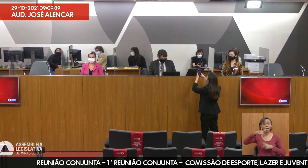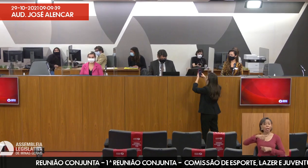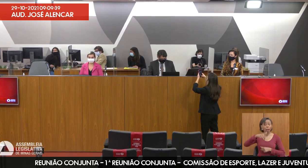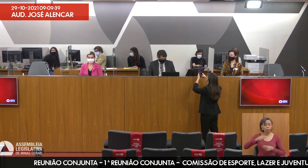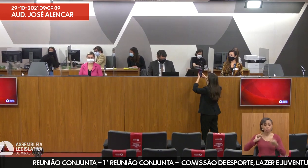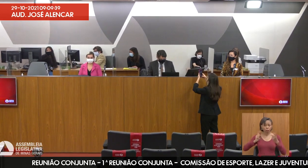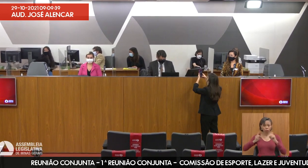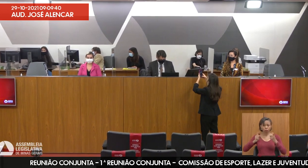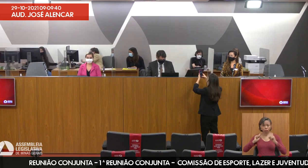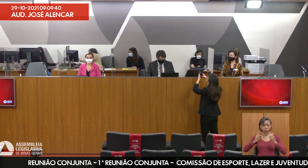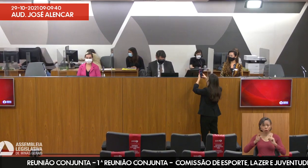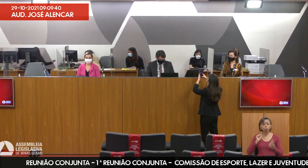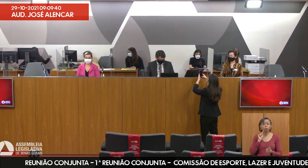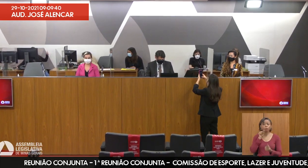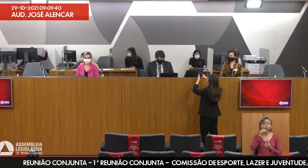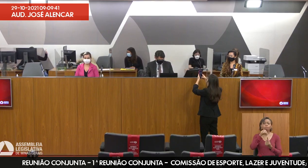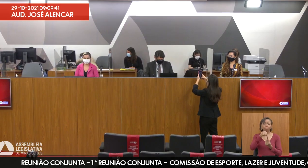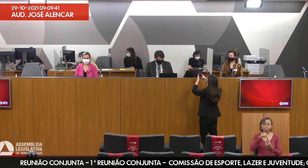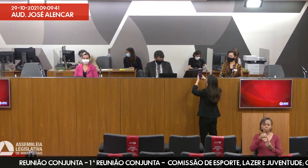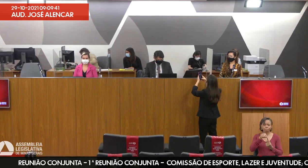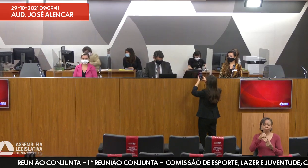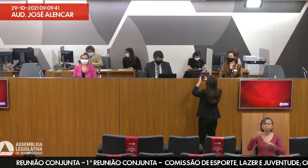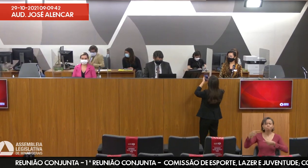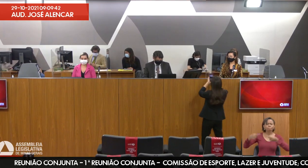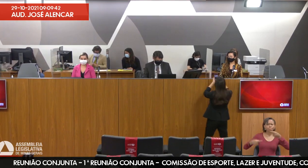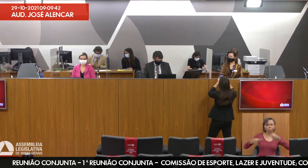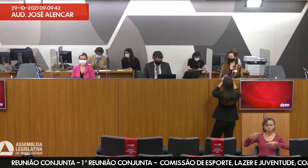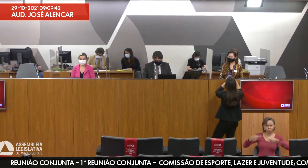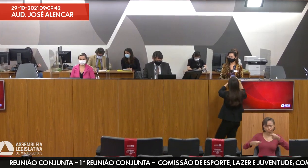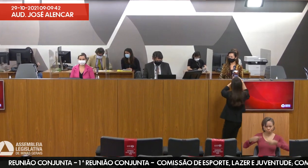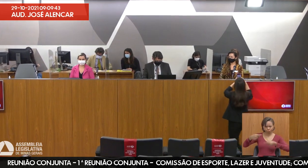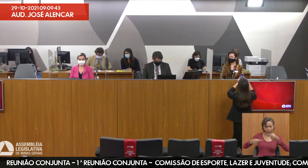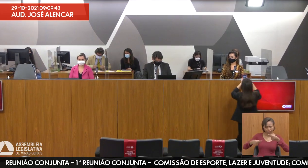se destina a debater a avaliação